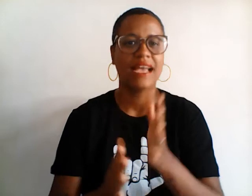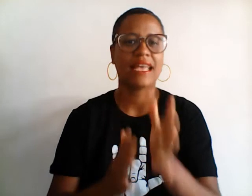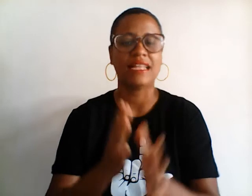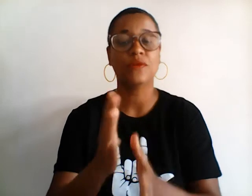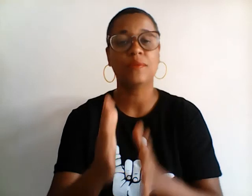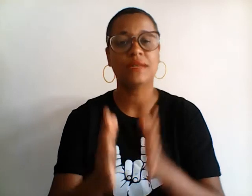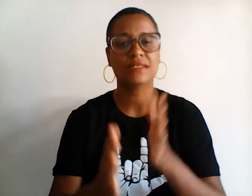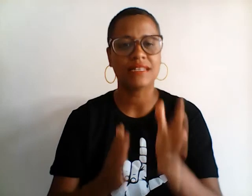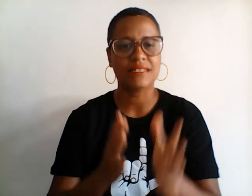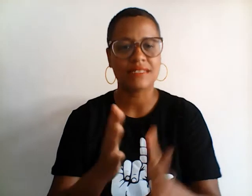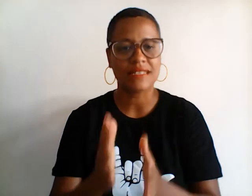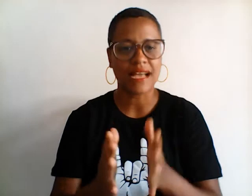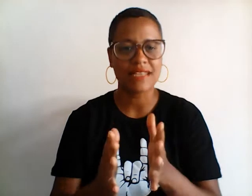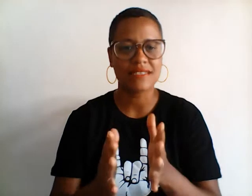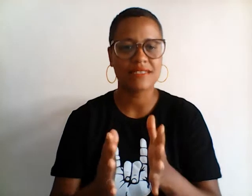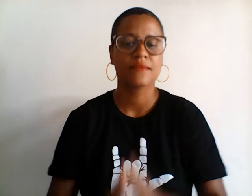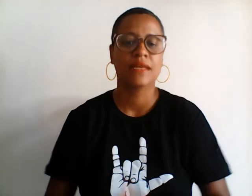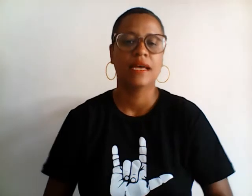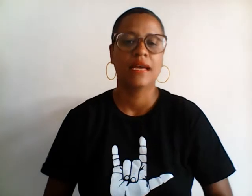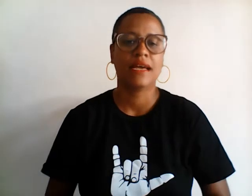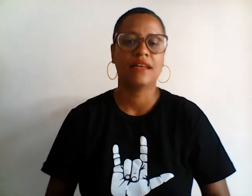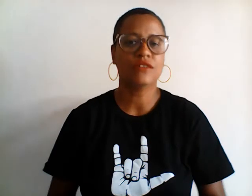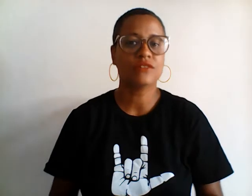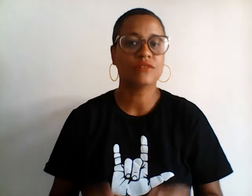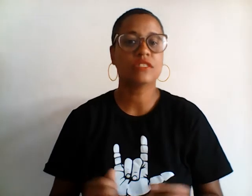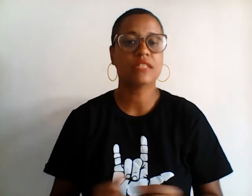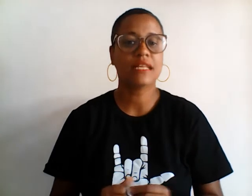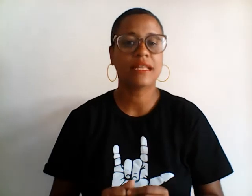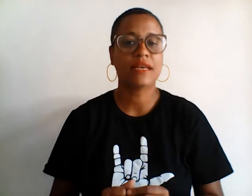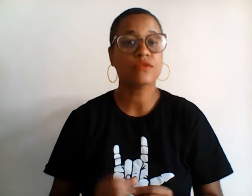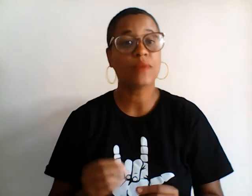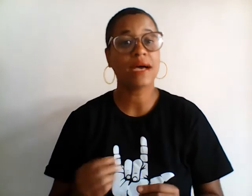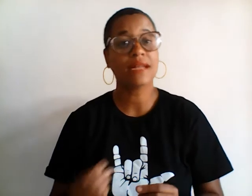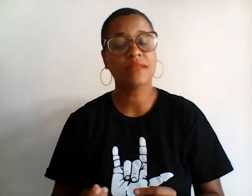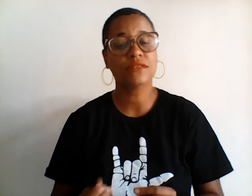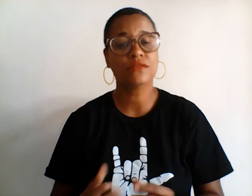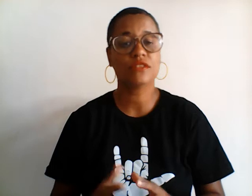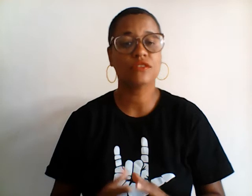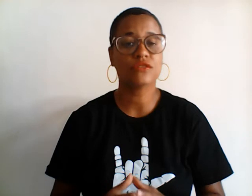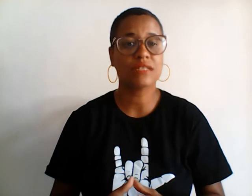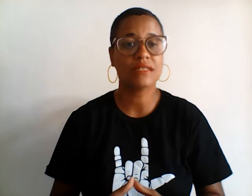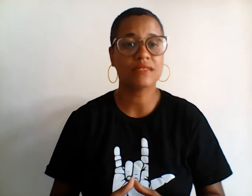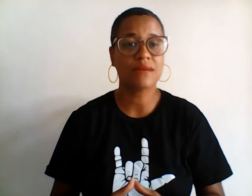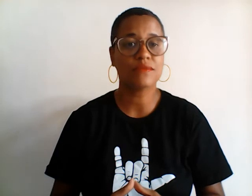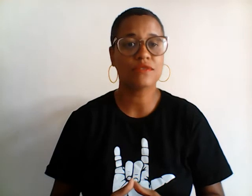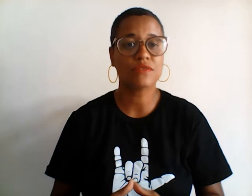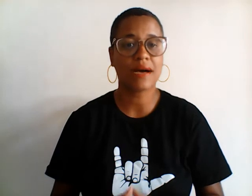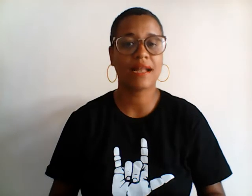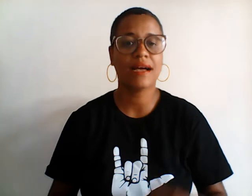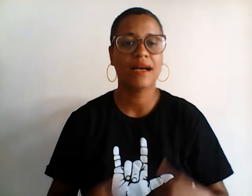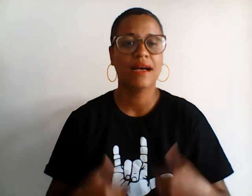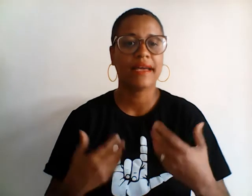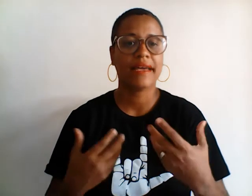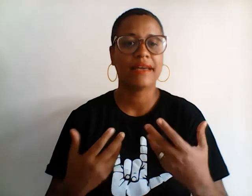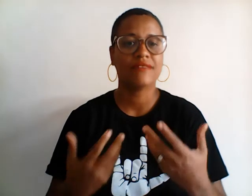a língua brasileira de sinais, nós vamos entender os parâmetros que nós utilizamos para vamos dizer